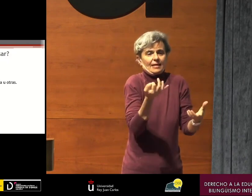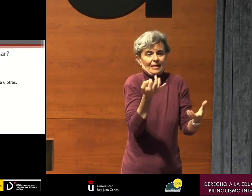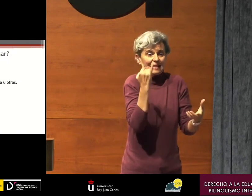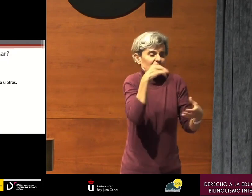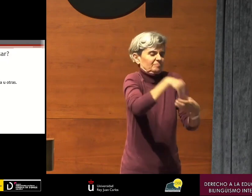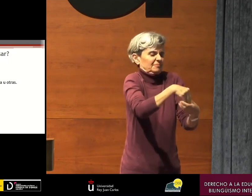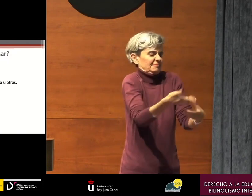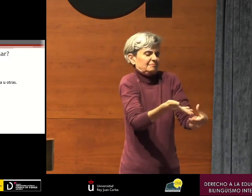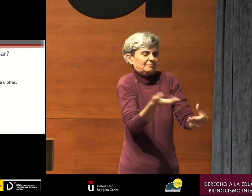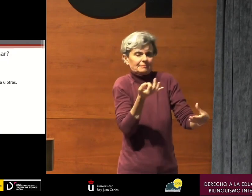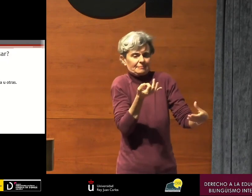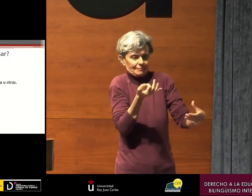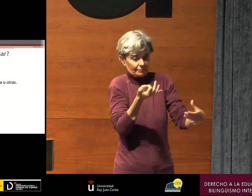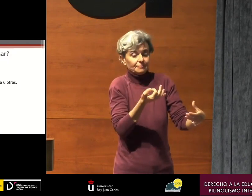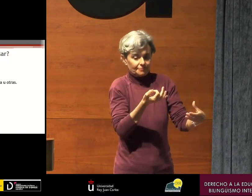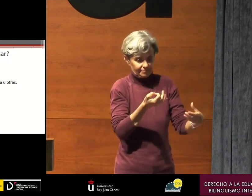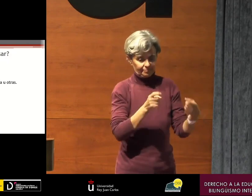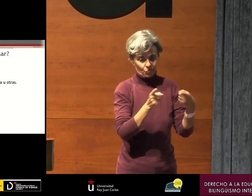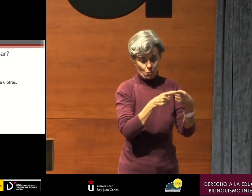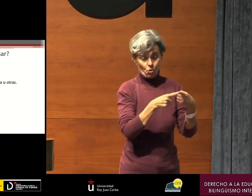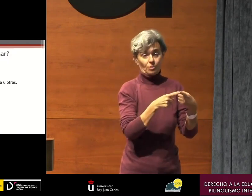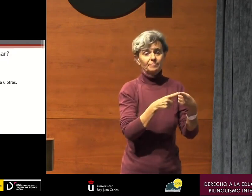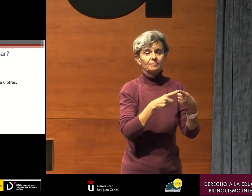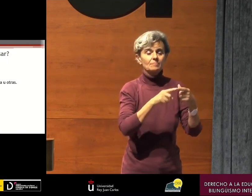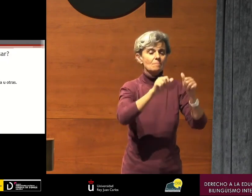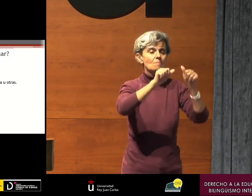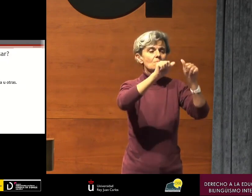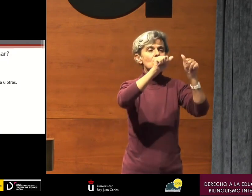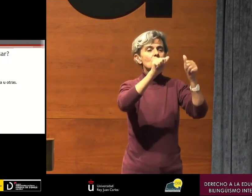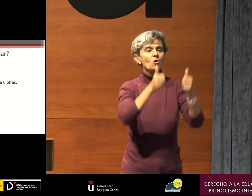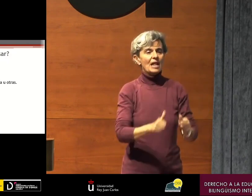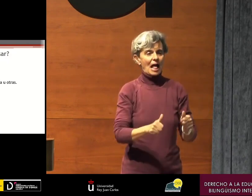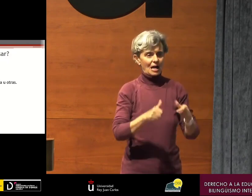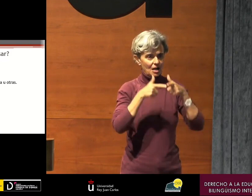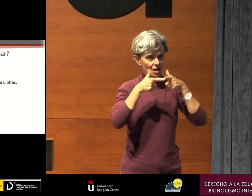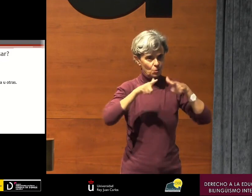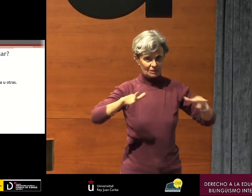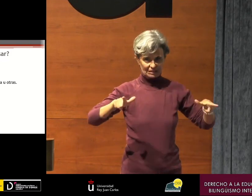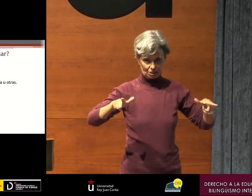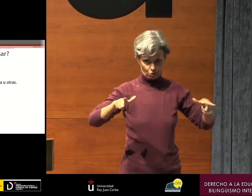¿Qué aporta la conversación en este caso? Por un lado,